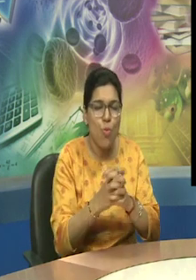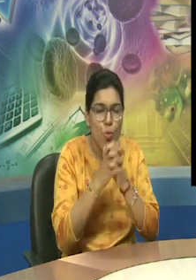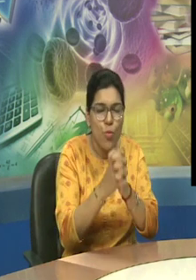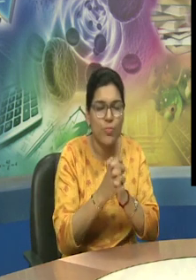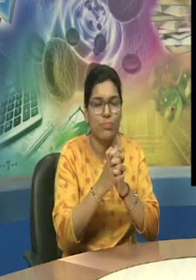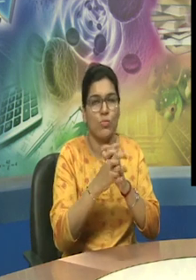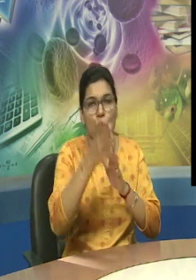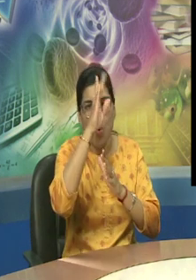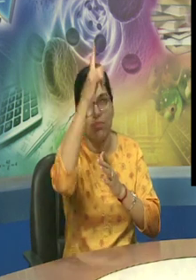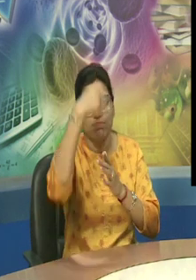अर्थात